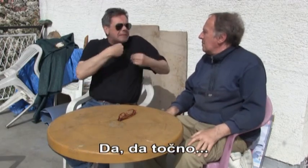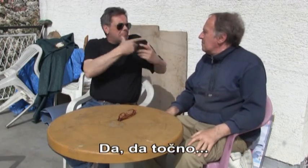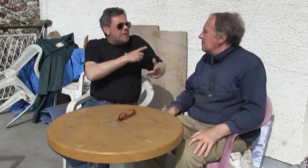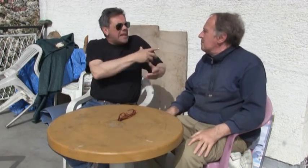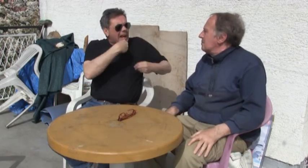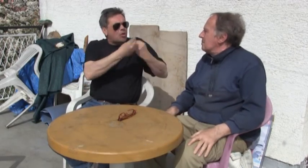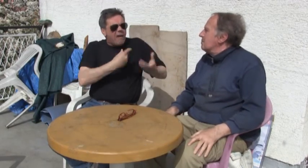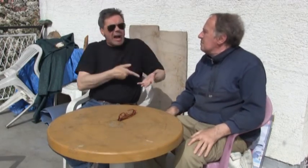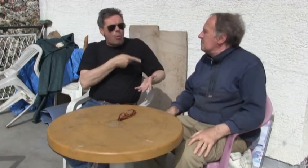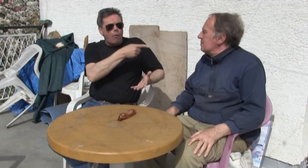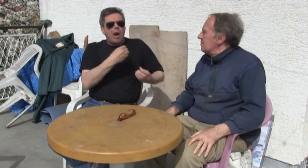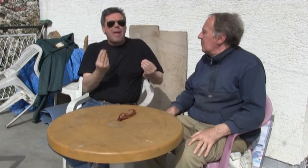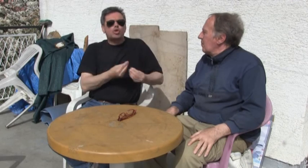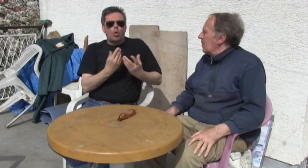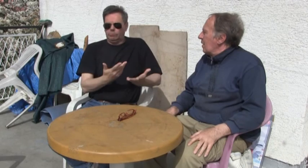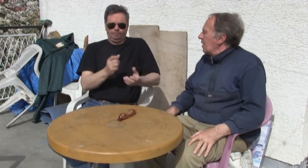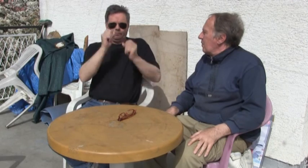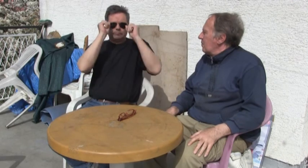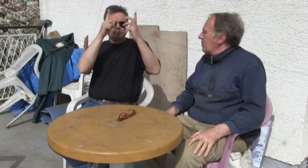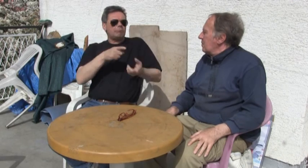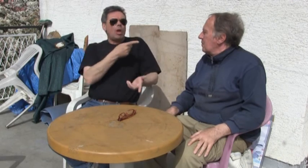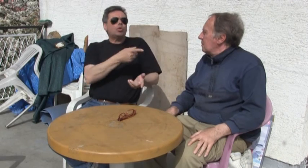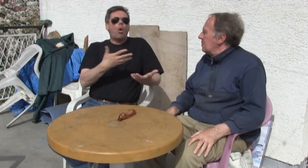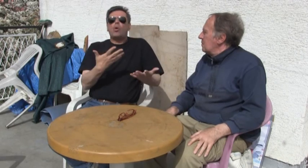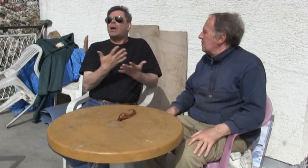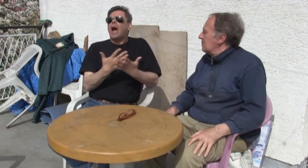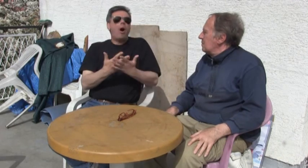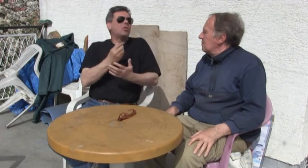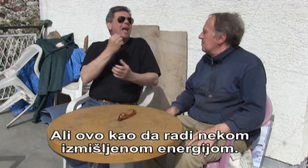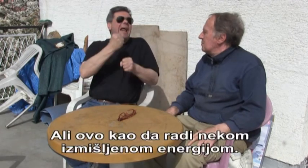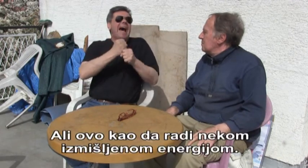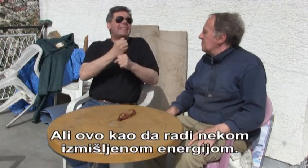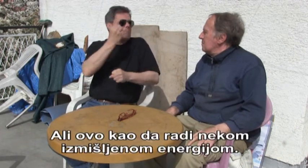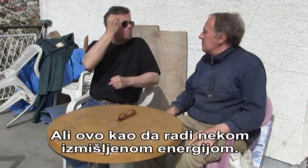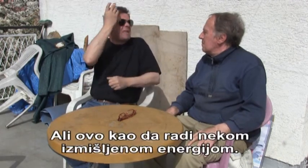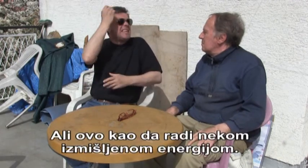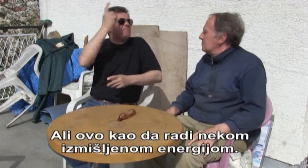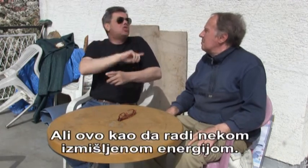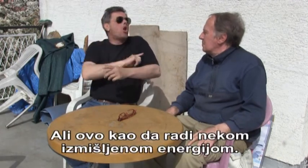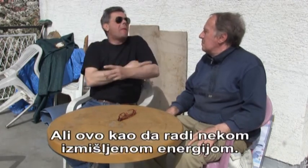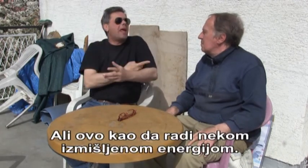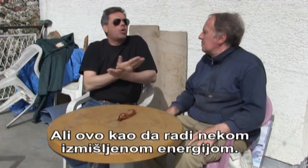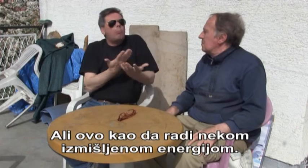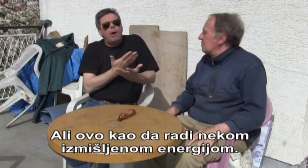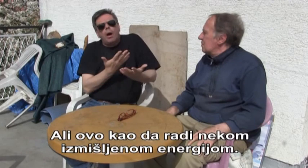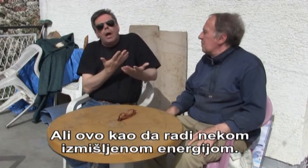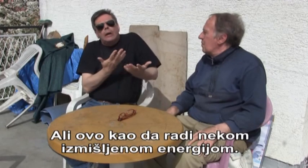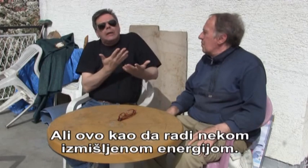mi sada razgovaramo, ovo je nešto, to kao da radi izmišljenom energijom.